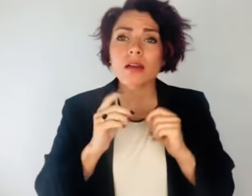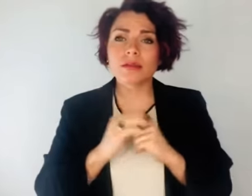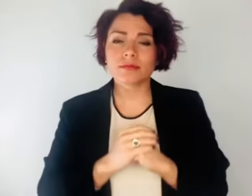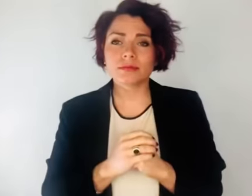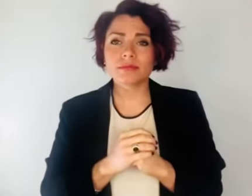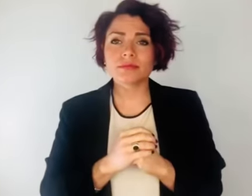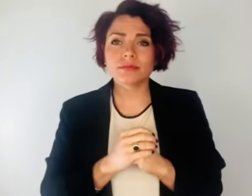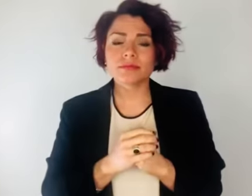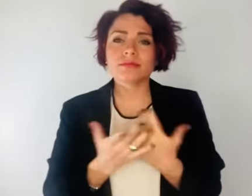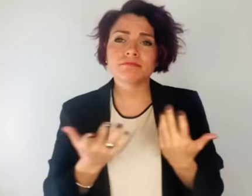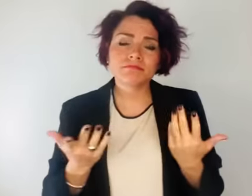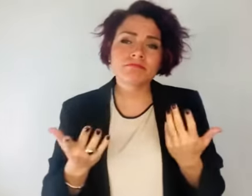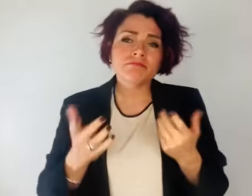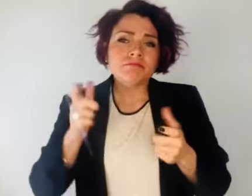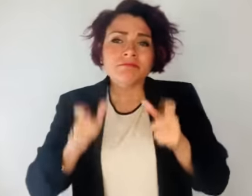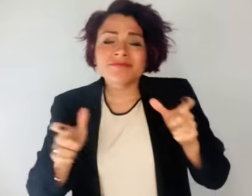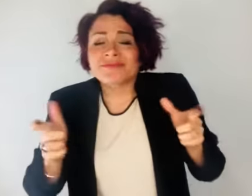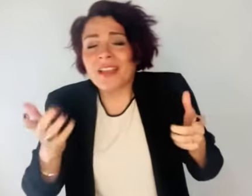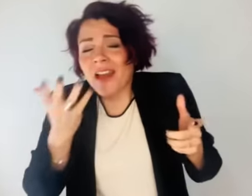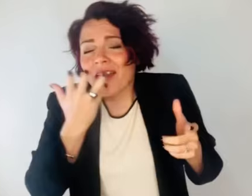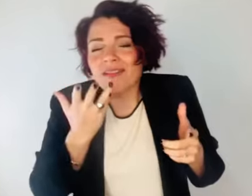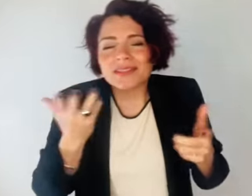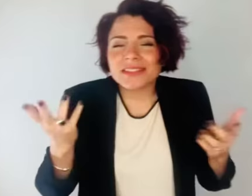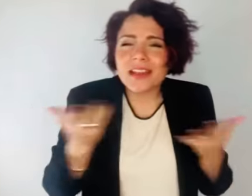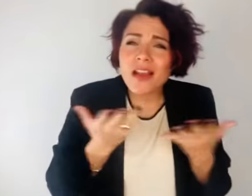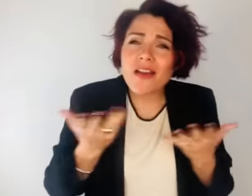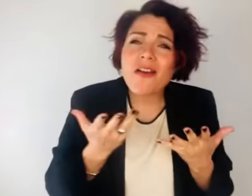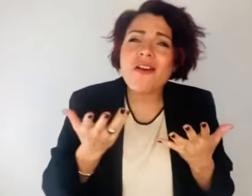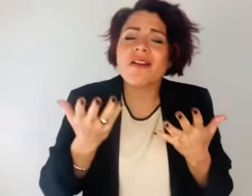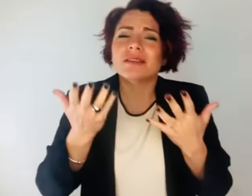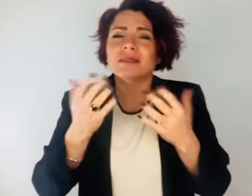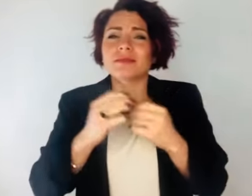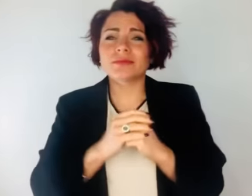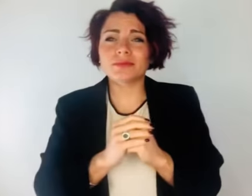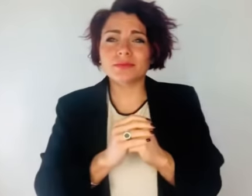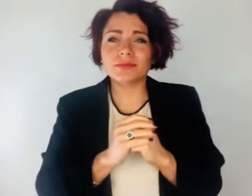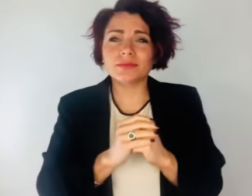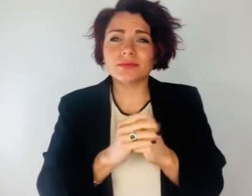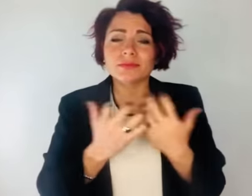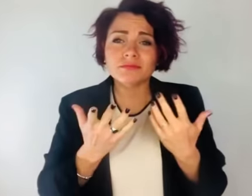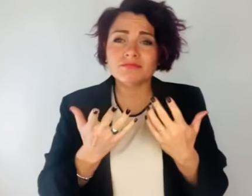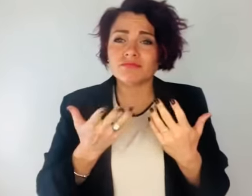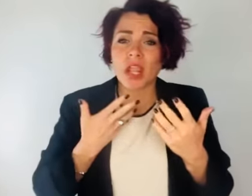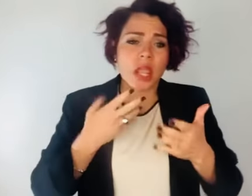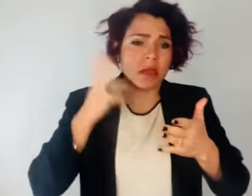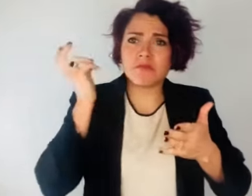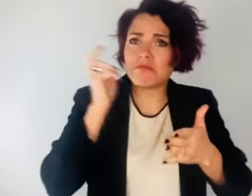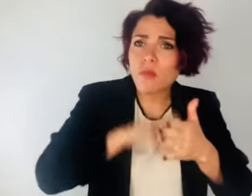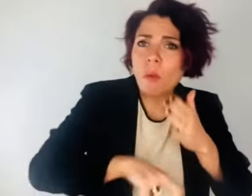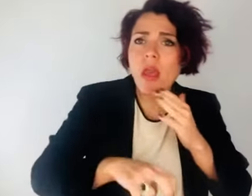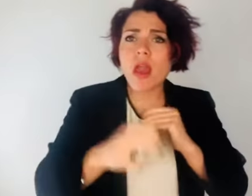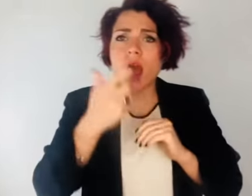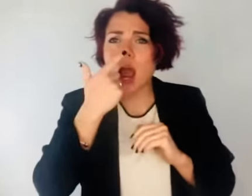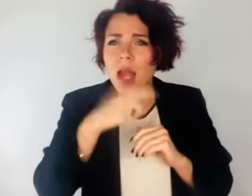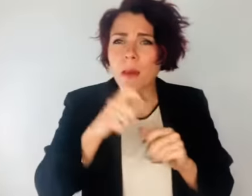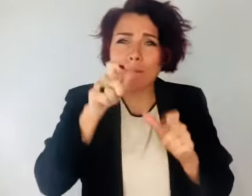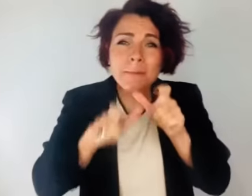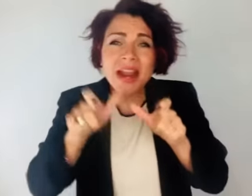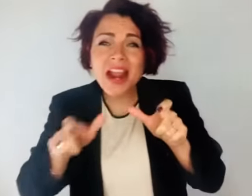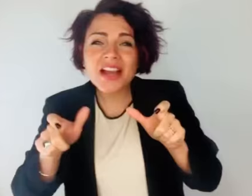cosa succede succede che queste sono le notizie che la gente aspetta c'è il tam tam scrivere lange lista molti pubblicani e peccatori